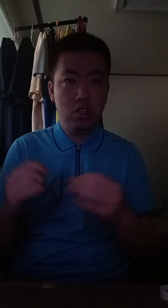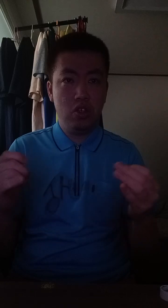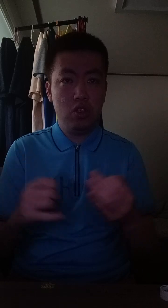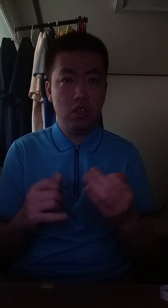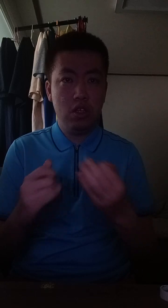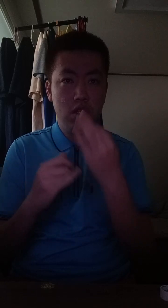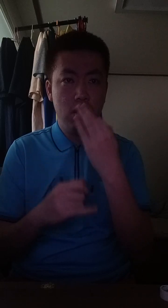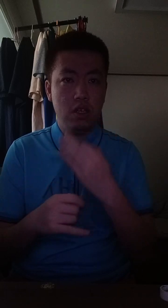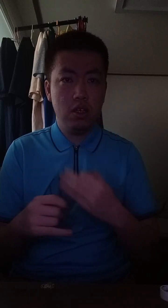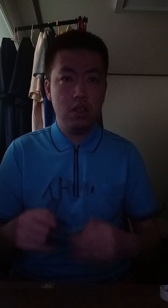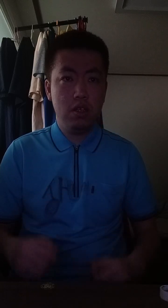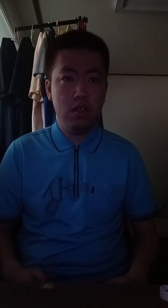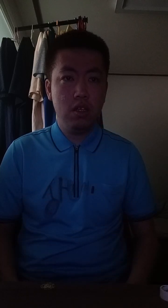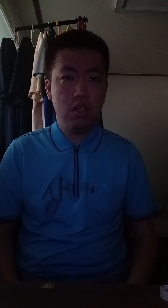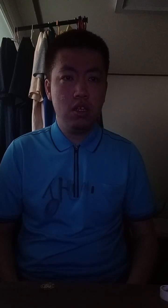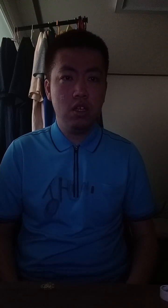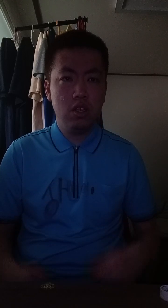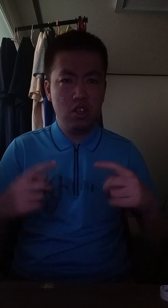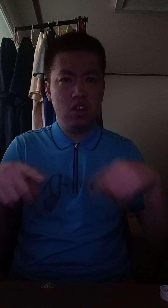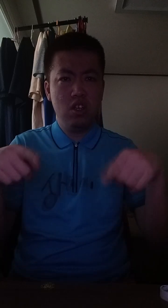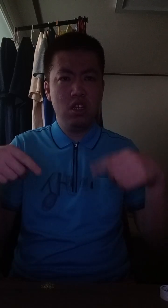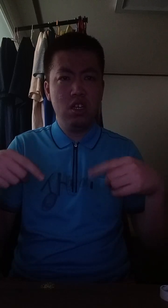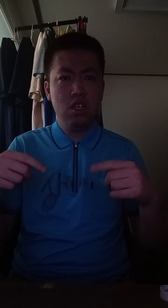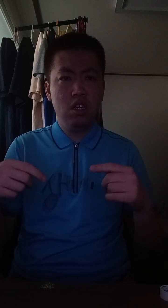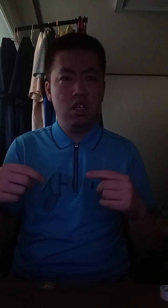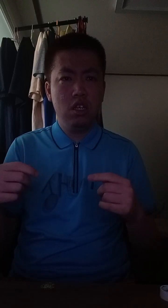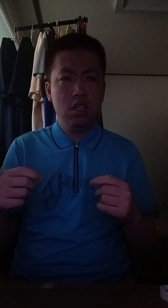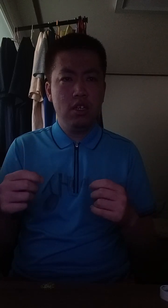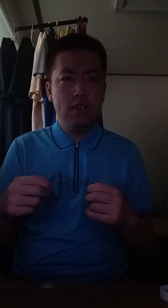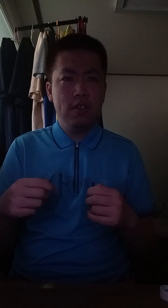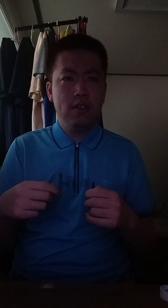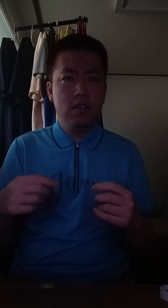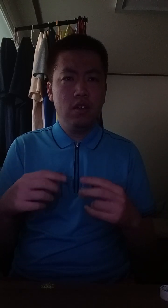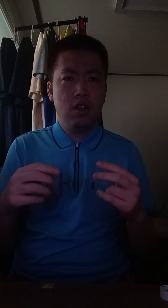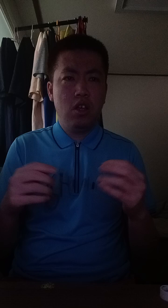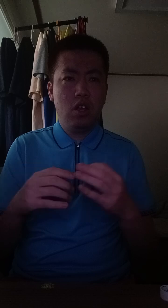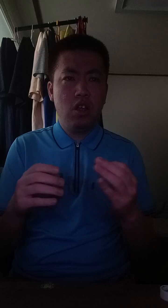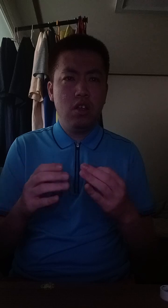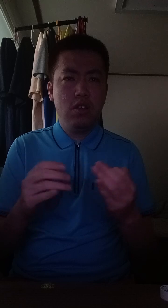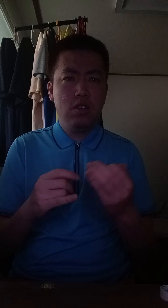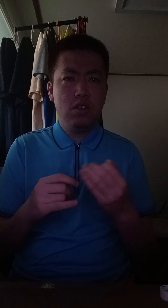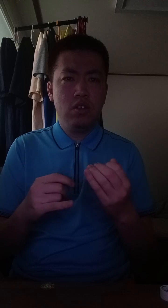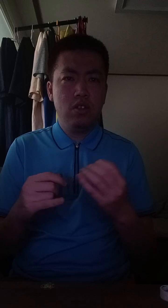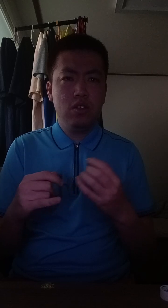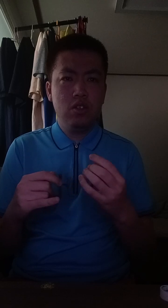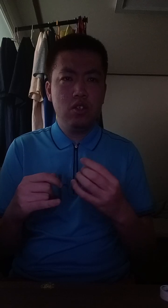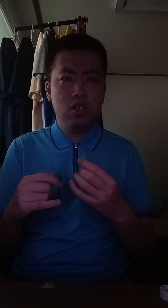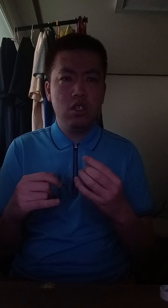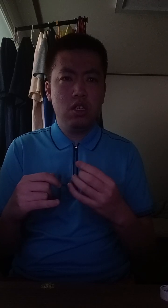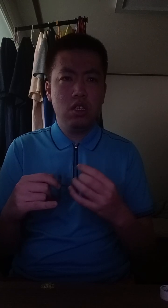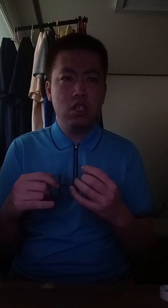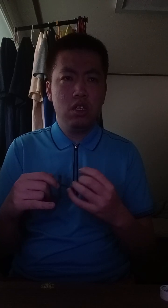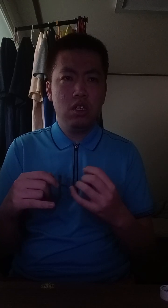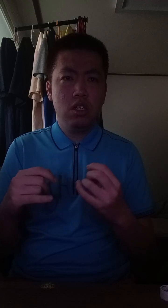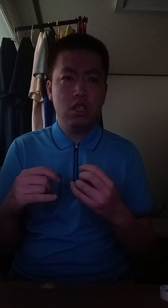있습니다. 휠체어를 타는 장애인이나 어린아이가 틈에 걸리면 자칫 큰 사고로 이어질 수 있는 만큼 안전기준